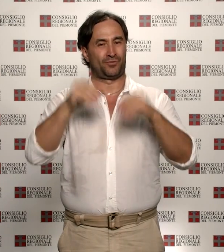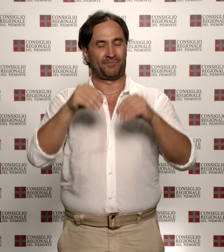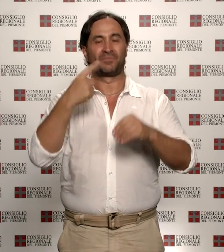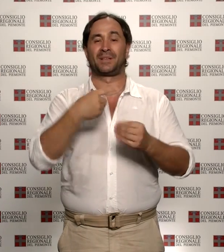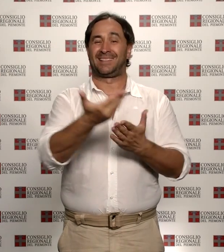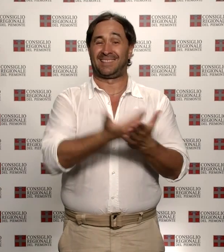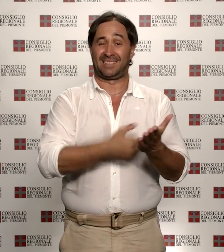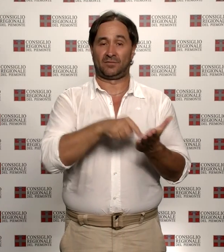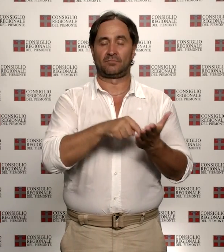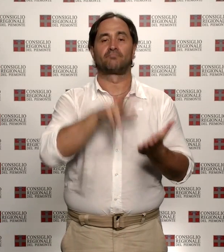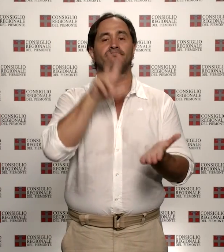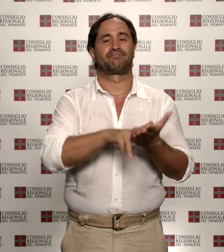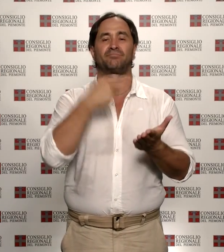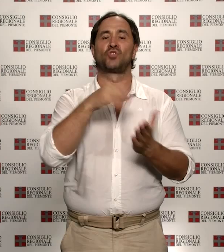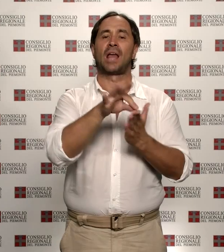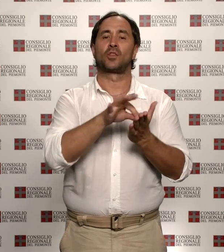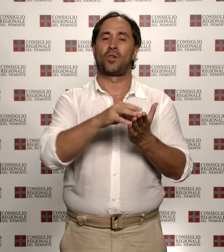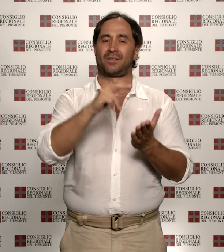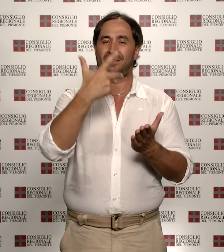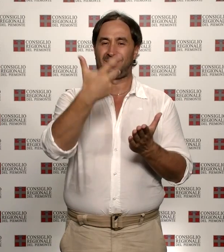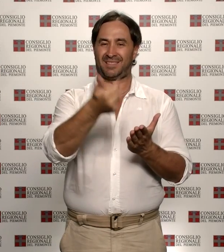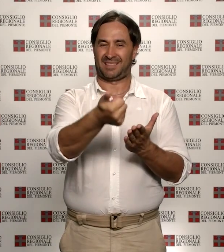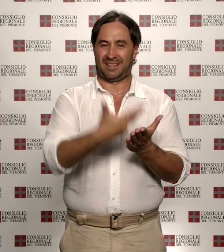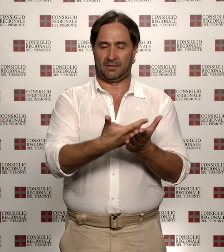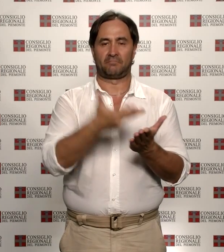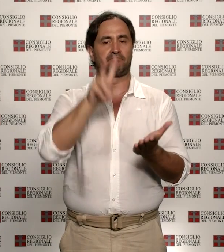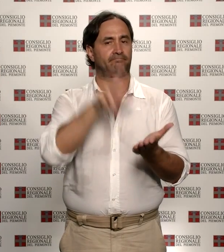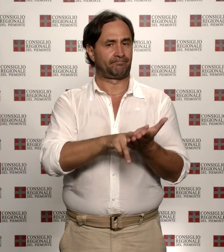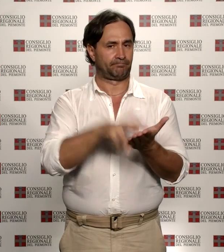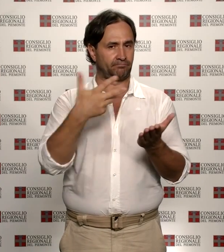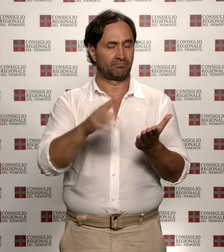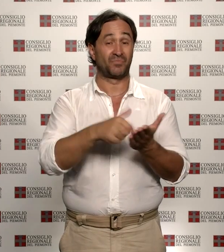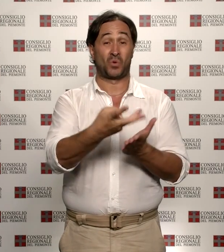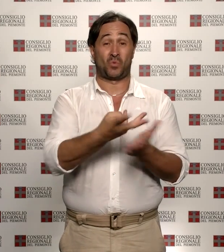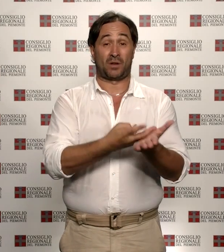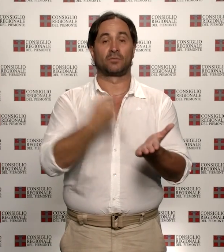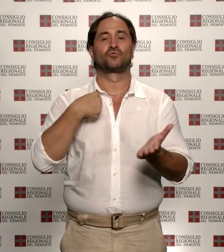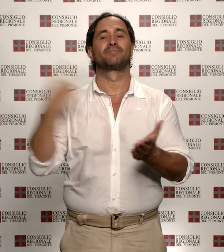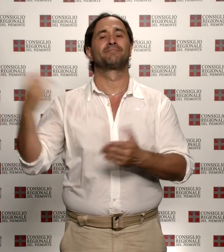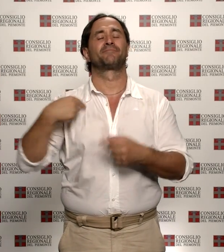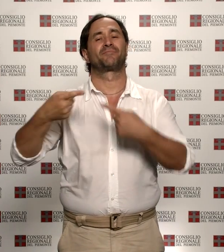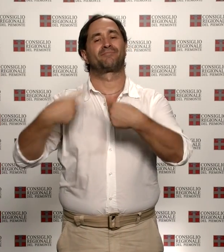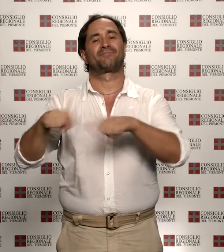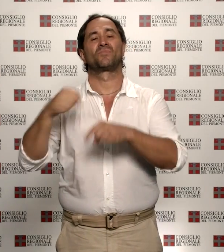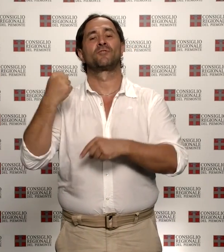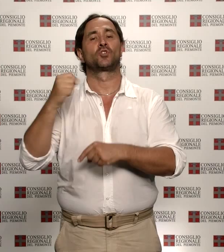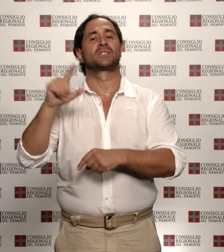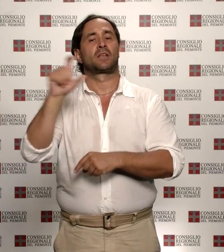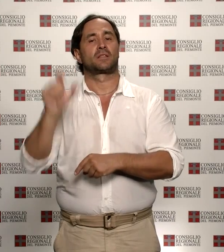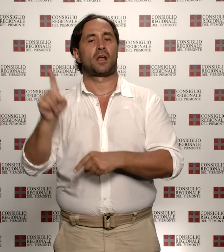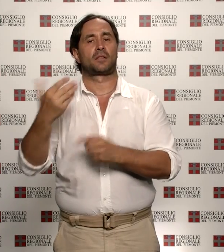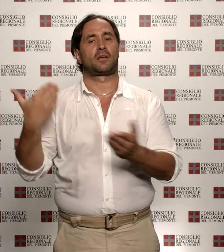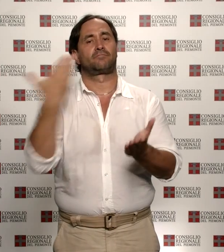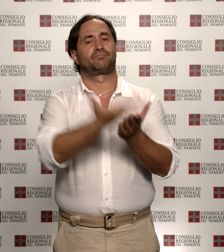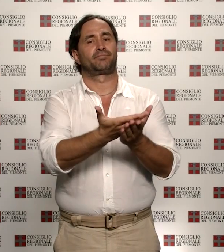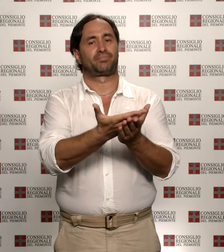approvato nei suoi primi tre articoli. Un quarto è stato aggiunto sulla base di tre emendamenti presentati dal gruppo consigliare Forza Italia, modificati in